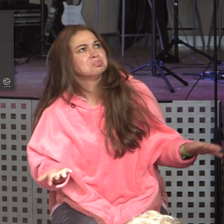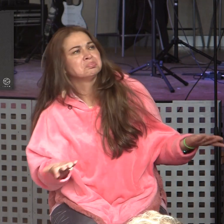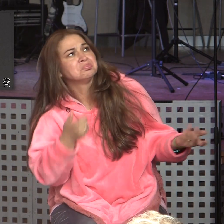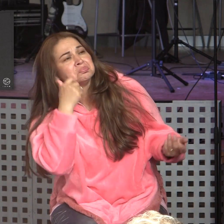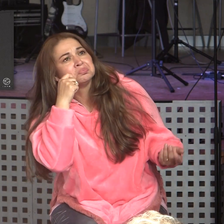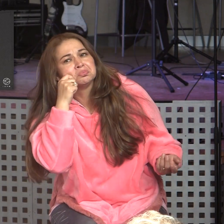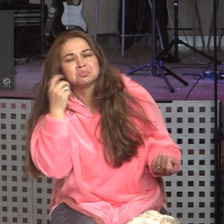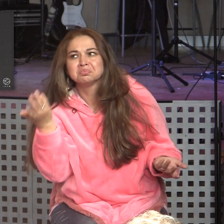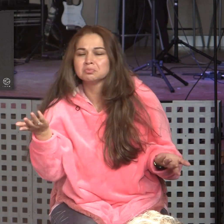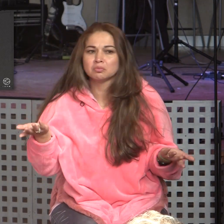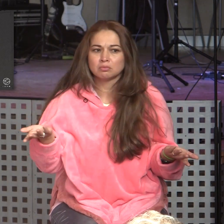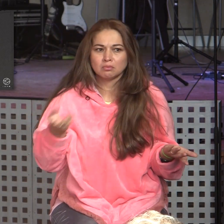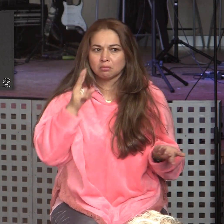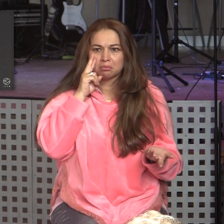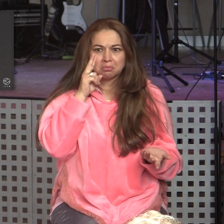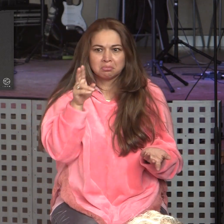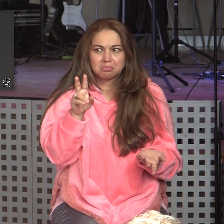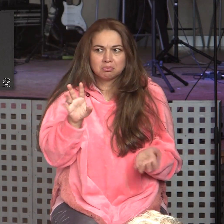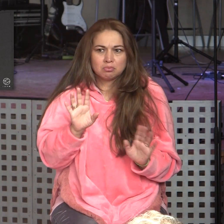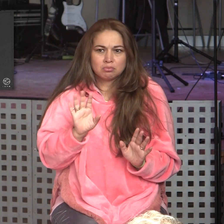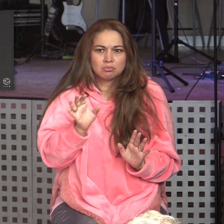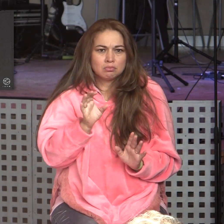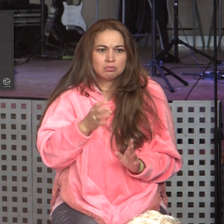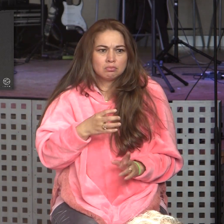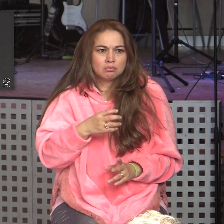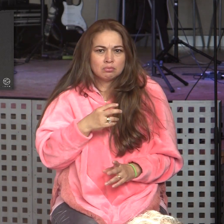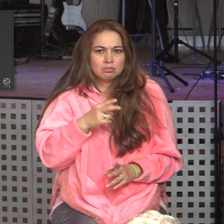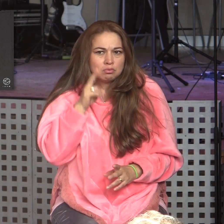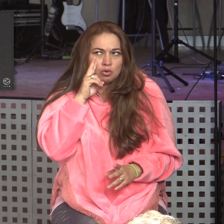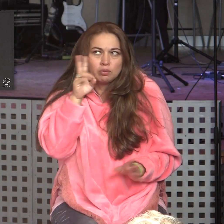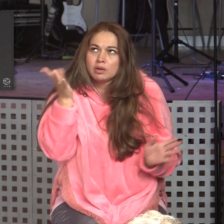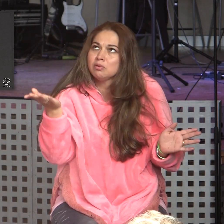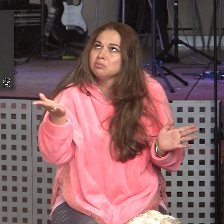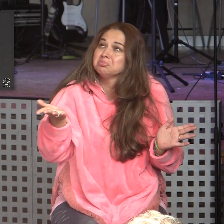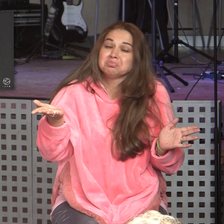Tampoco ven el aire y no dicen que no existe.